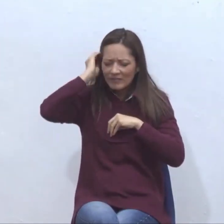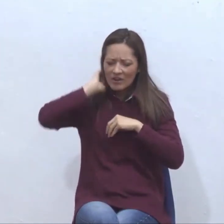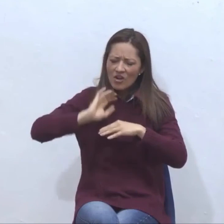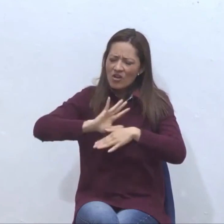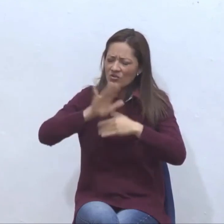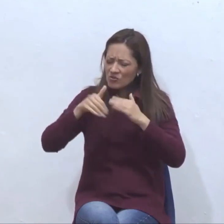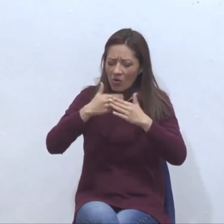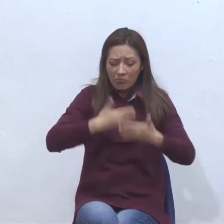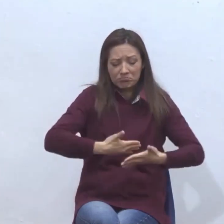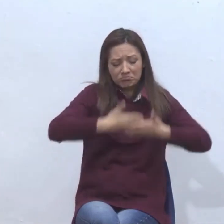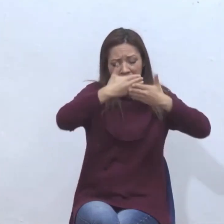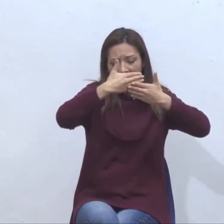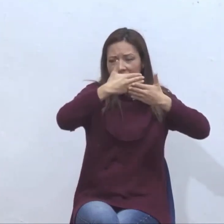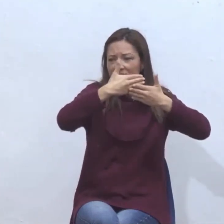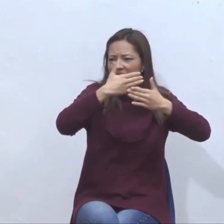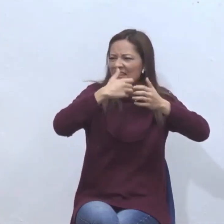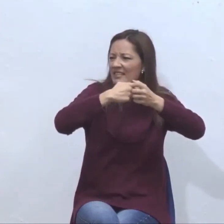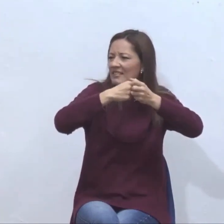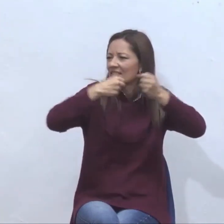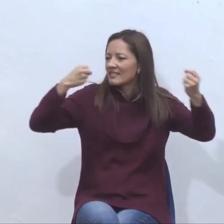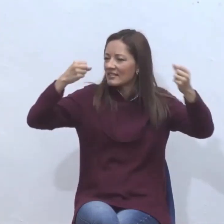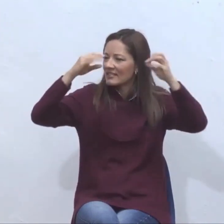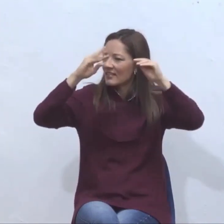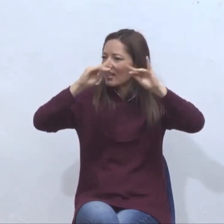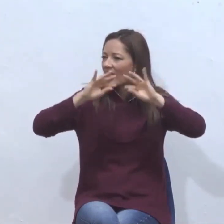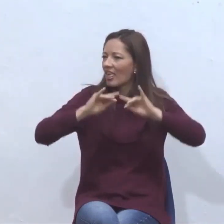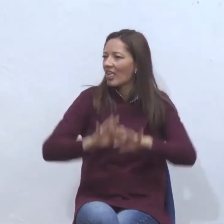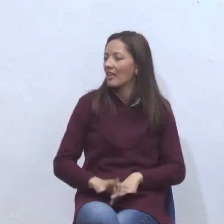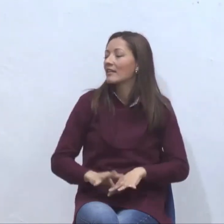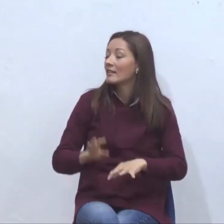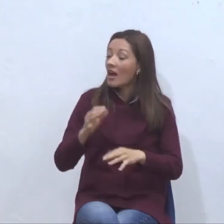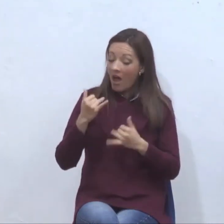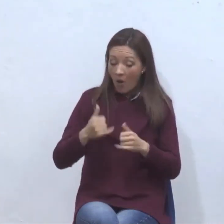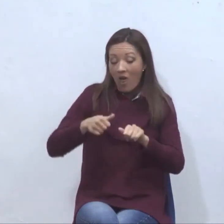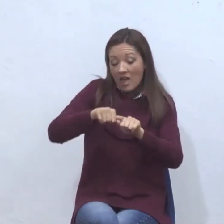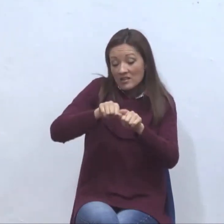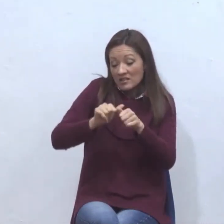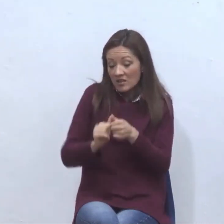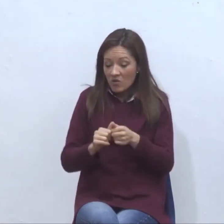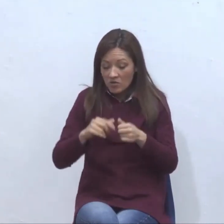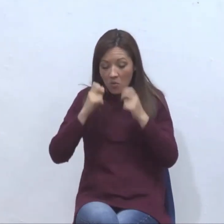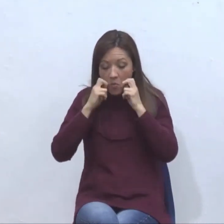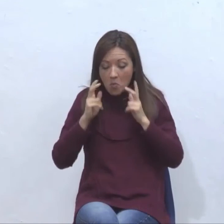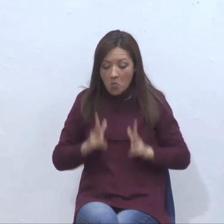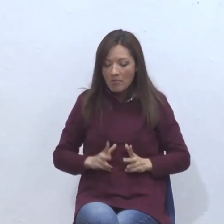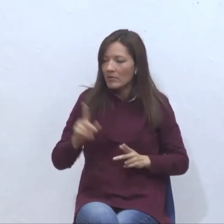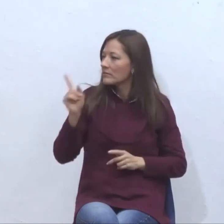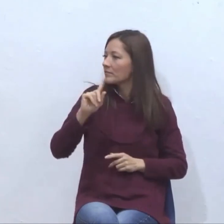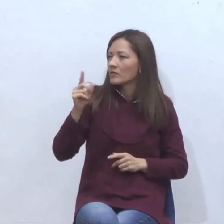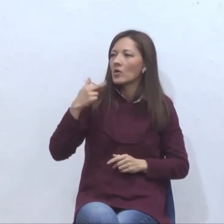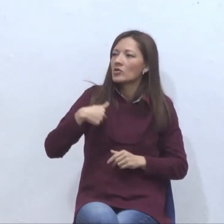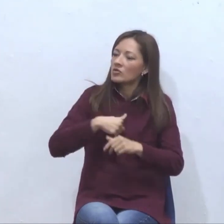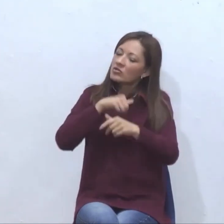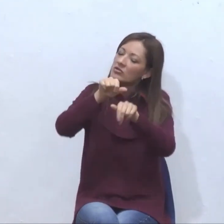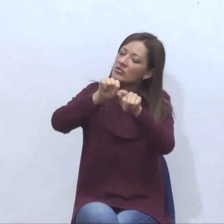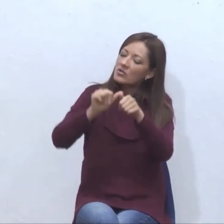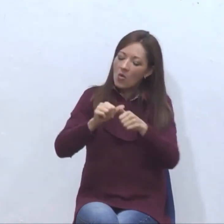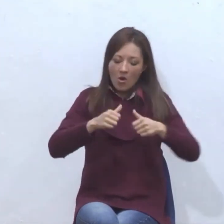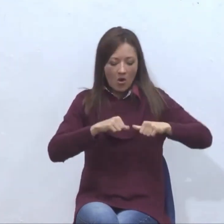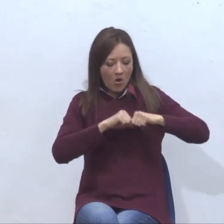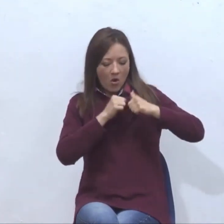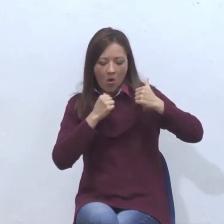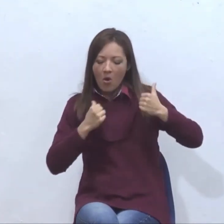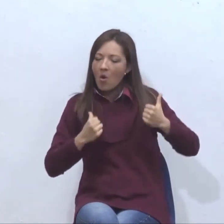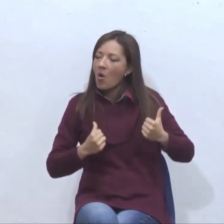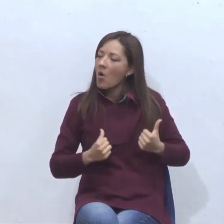división han sido derrumbados. Ahora nosotros no nos circuncidamos en el prepucio, sino que nosotros nos circuncidamos en el